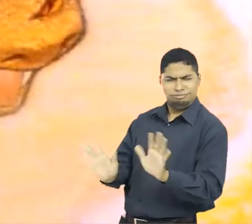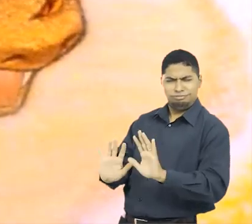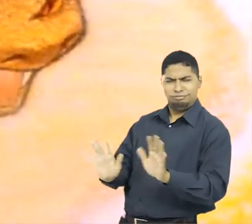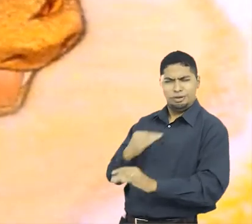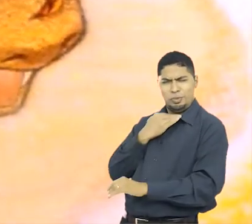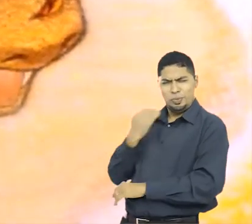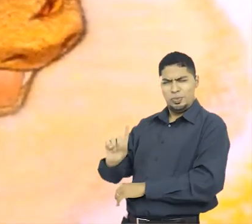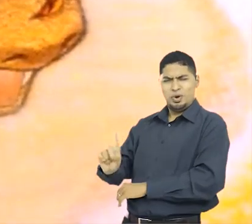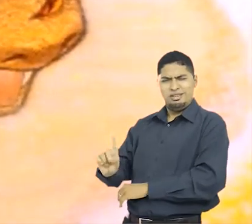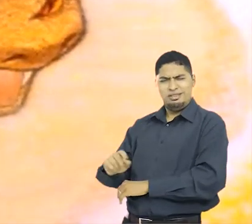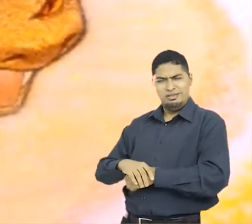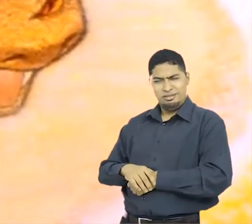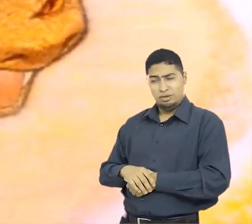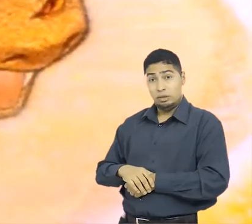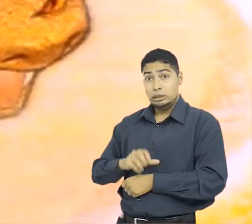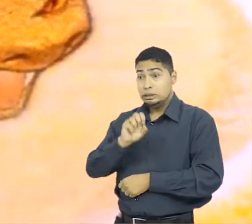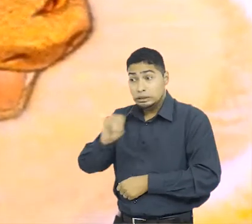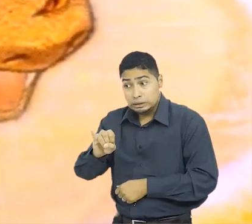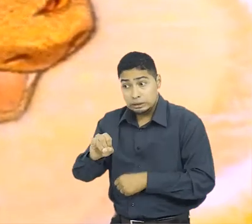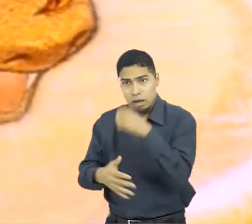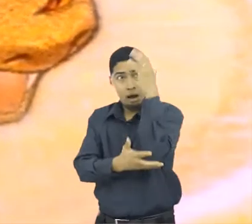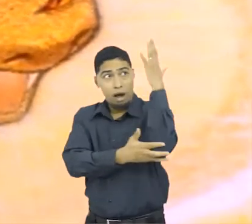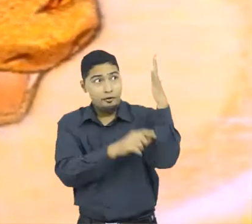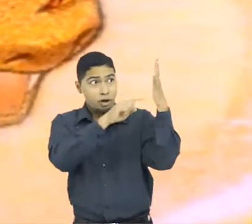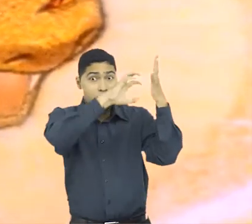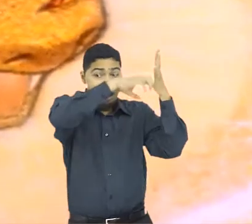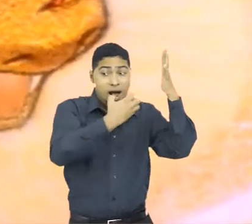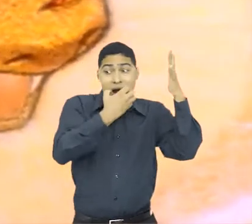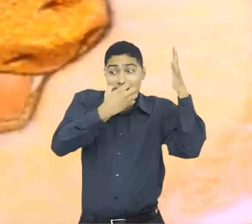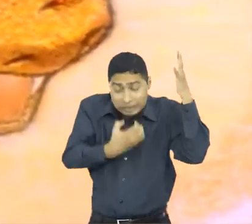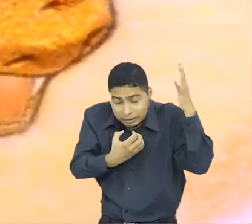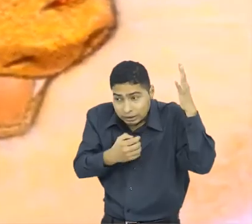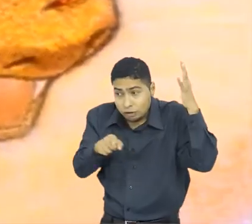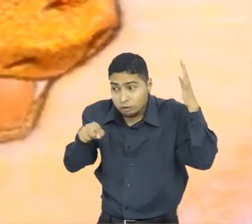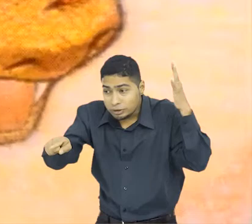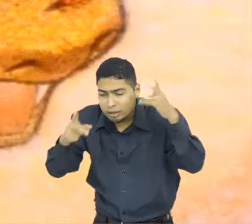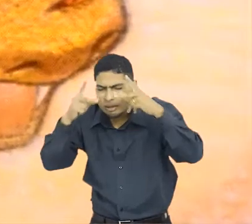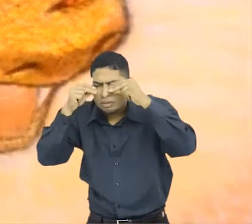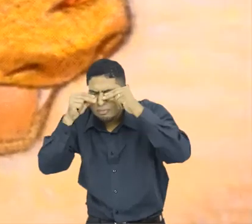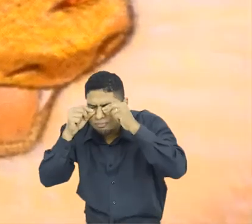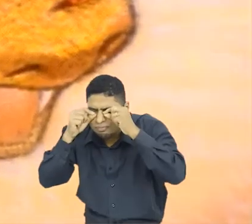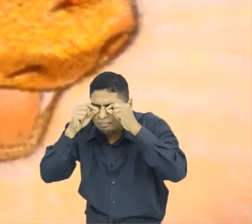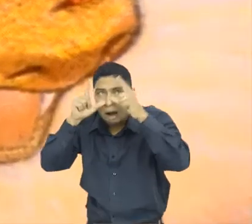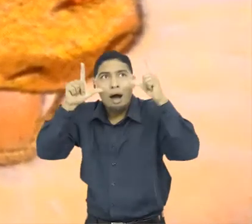vocês não morrerão, não. No dia em que comerem dessa árvore, os seus olhos vão se